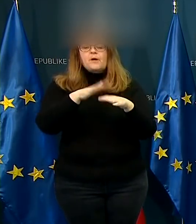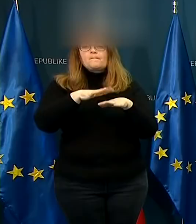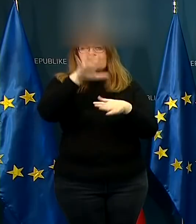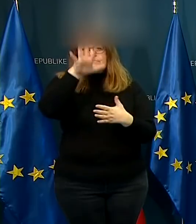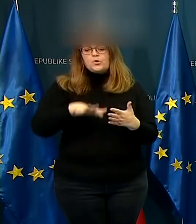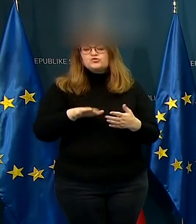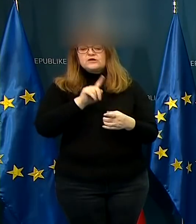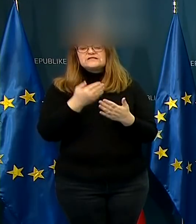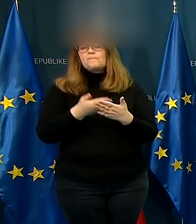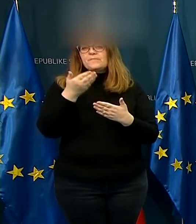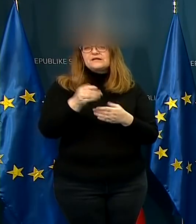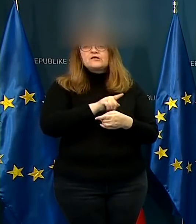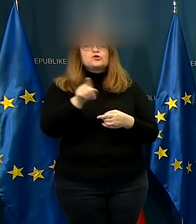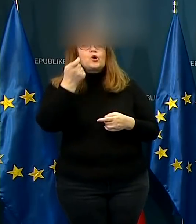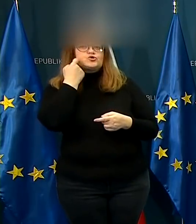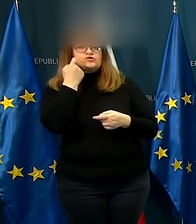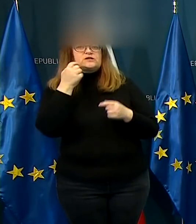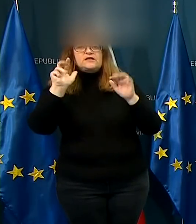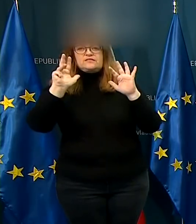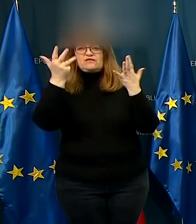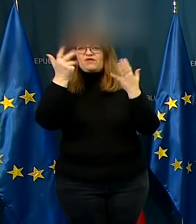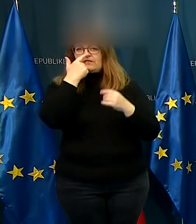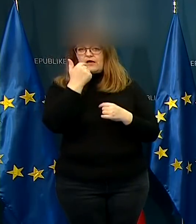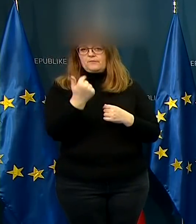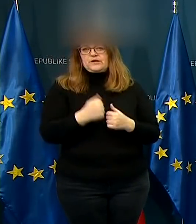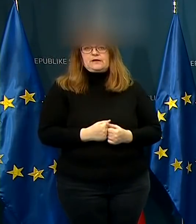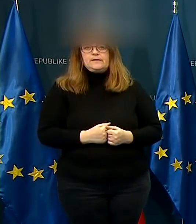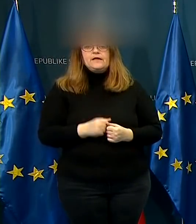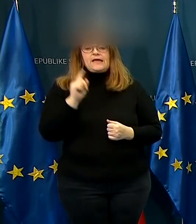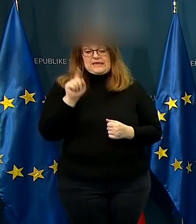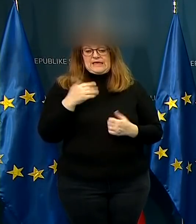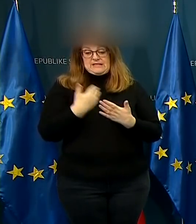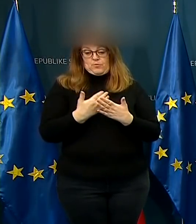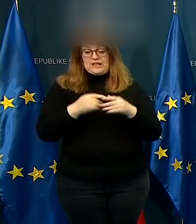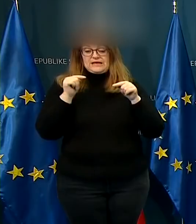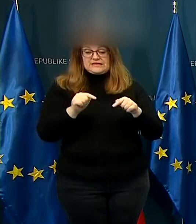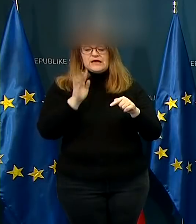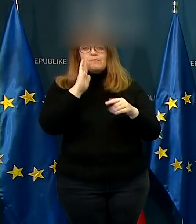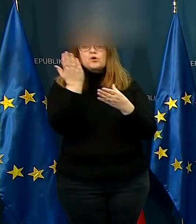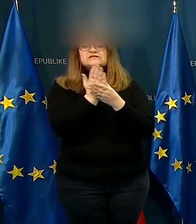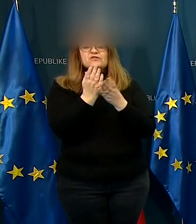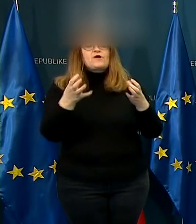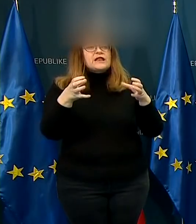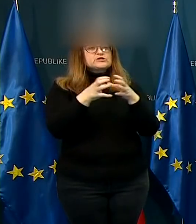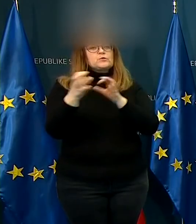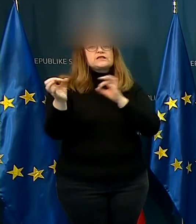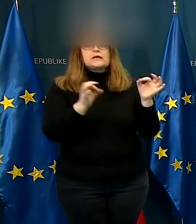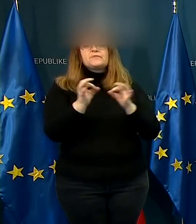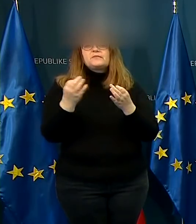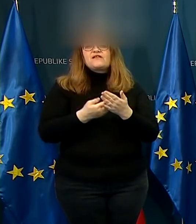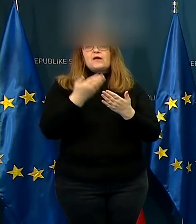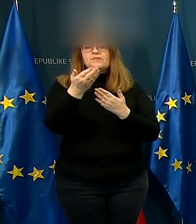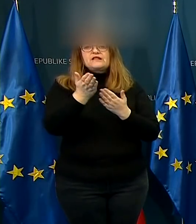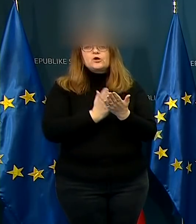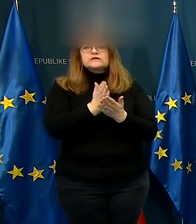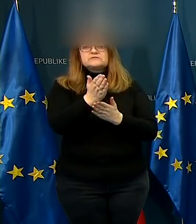s predlogi do četrtka, 9. aprila, in na tej podlagi bo svetovalna skupina pripravila predlog